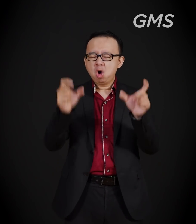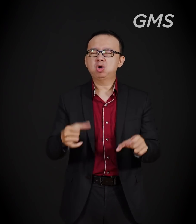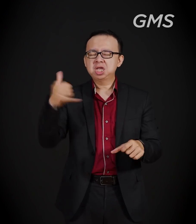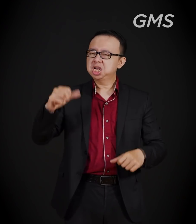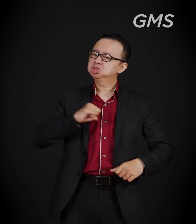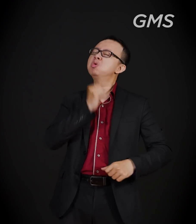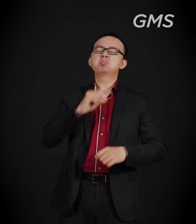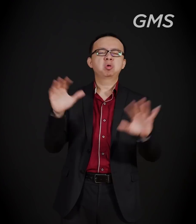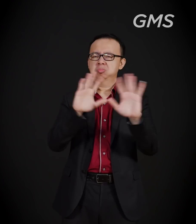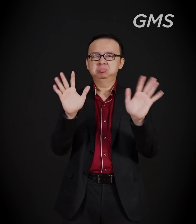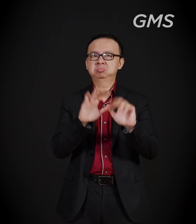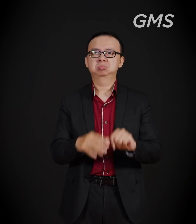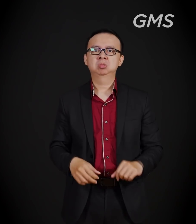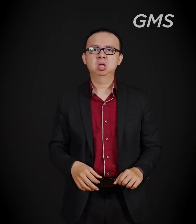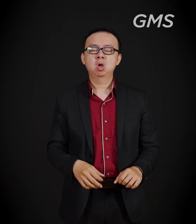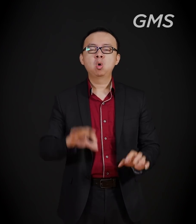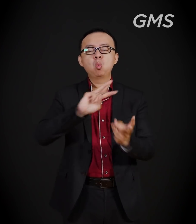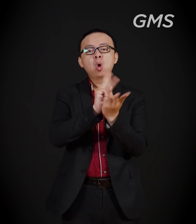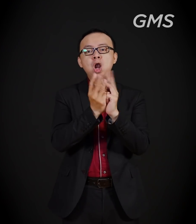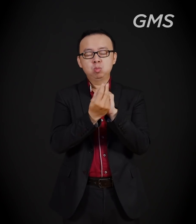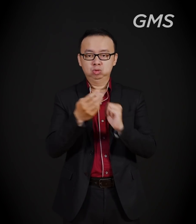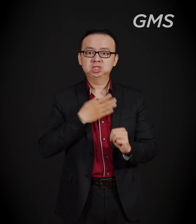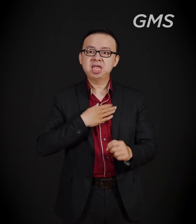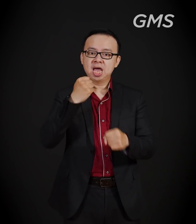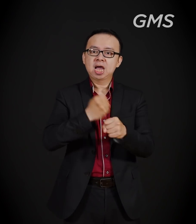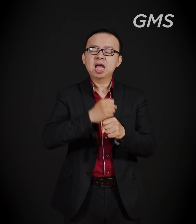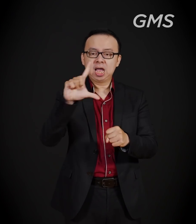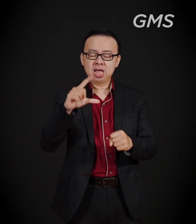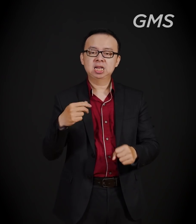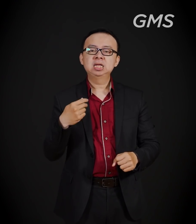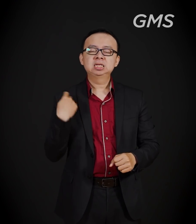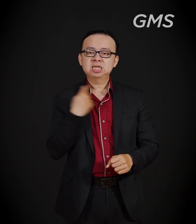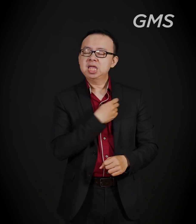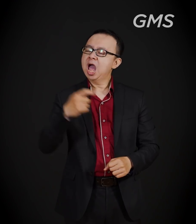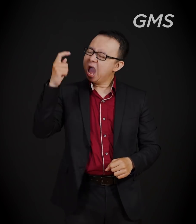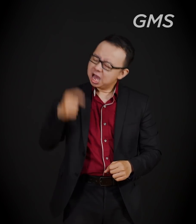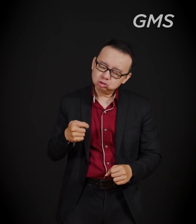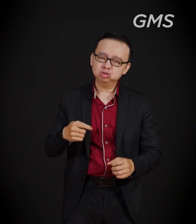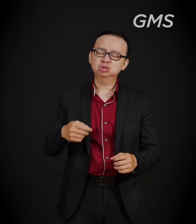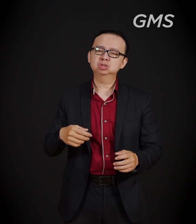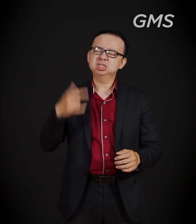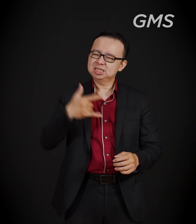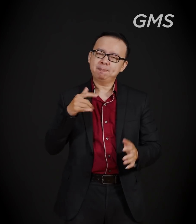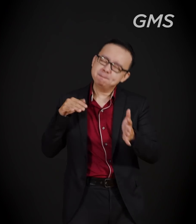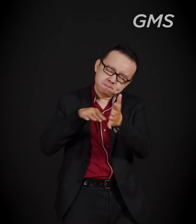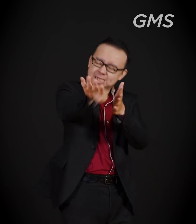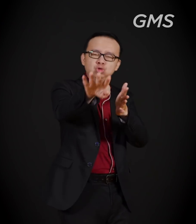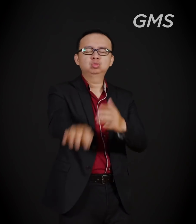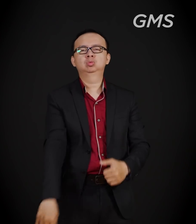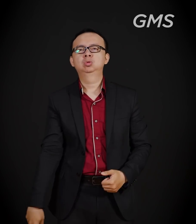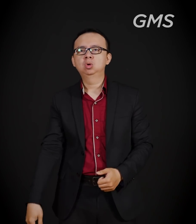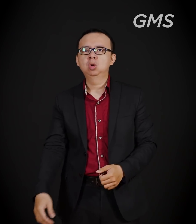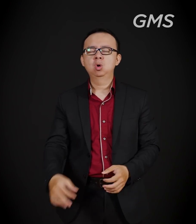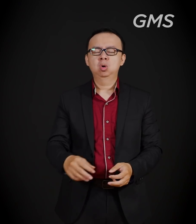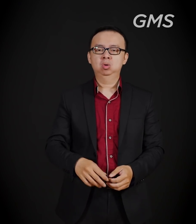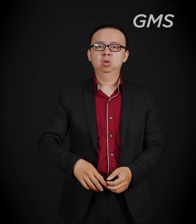Kalau saya gagal, saya harus terus maju. Kalau oleh karena saya, Tuhan pakai saya untuk orang diselamatkan,